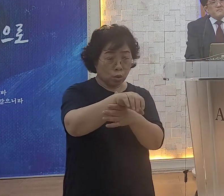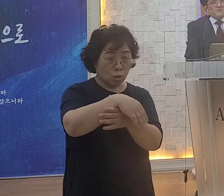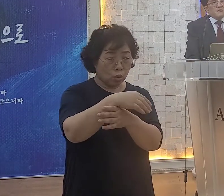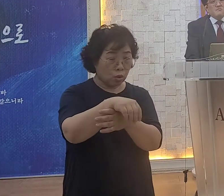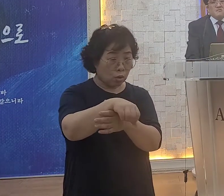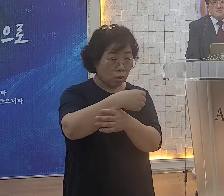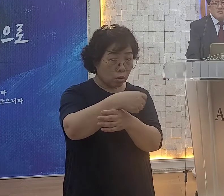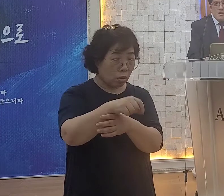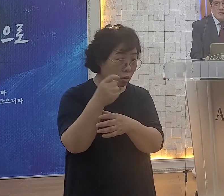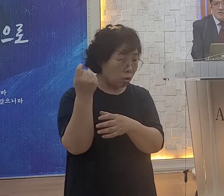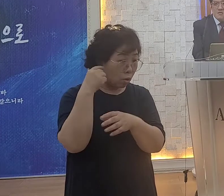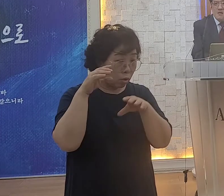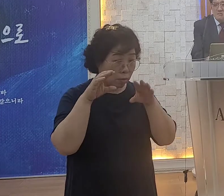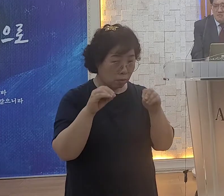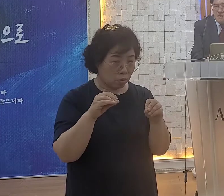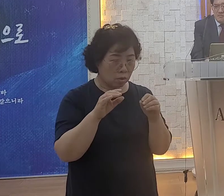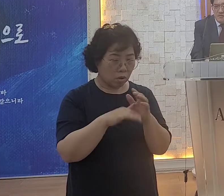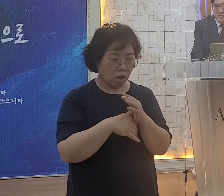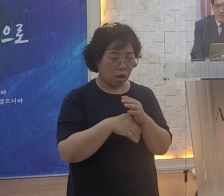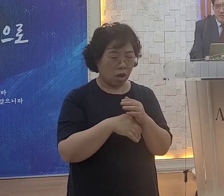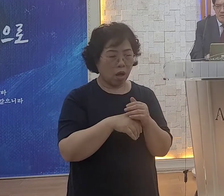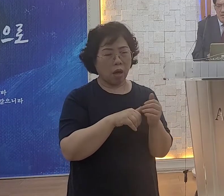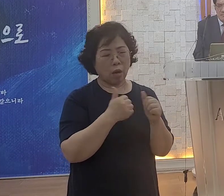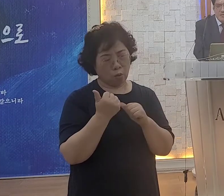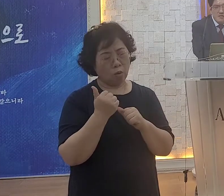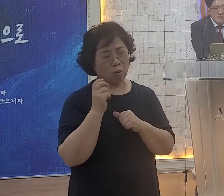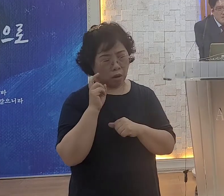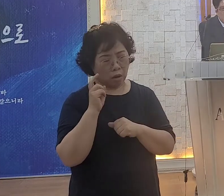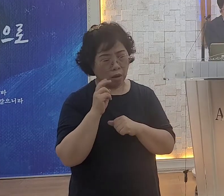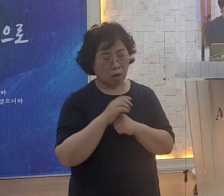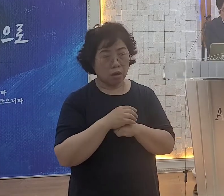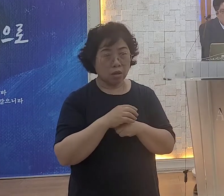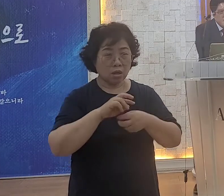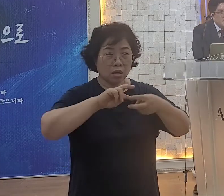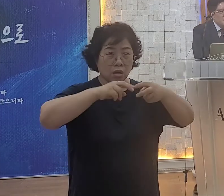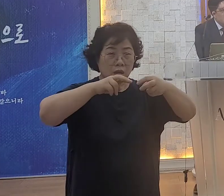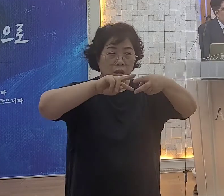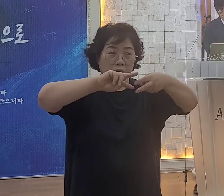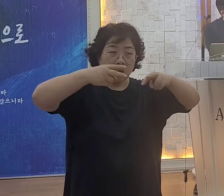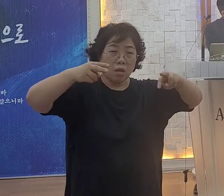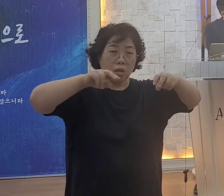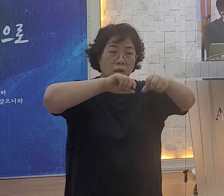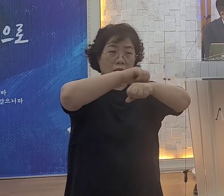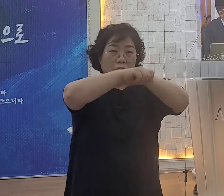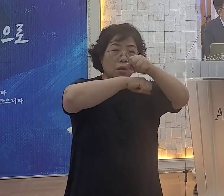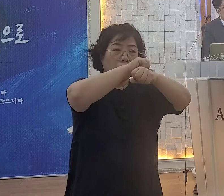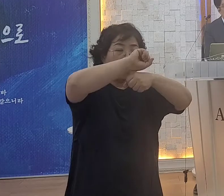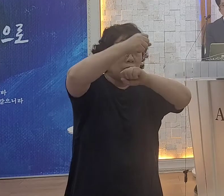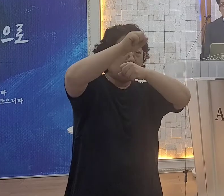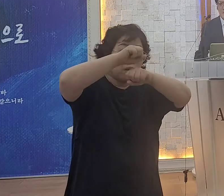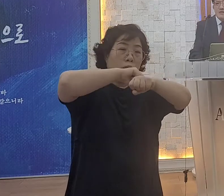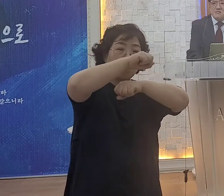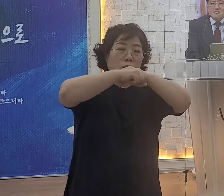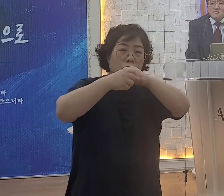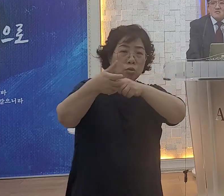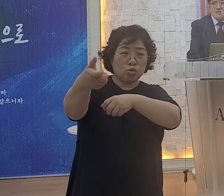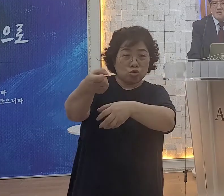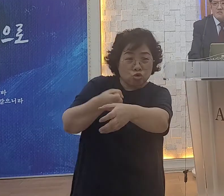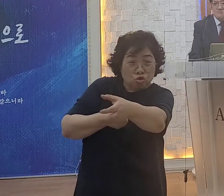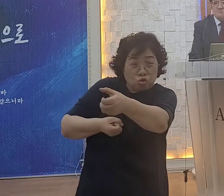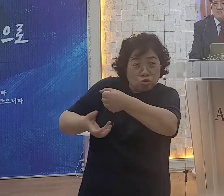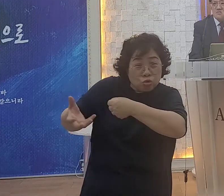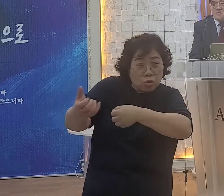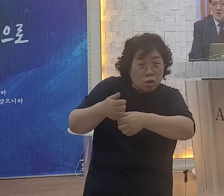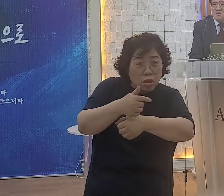죽어버립니다. 그러면 아까 그 끈 갖고 어떻게 하면 될까요? 사람들이 그 집은 줄을 당기면 이게 그